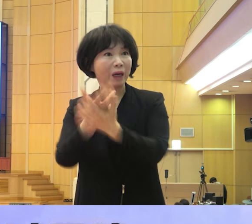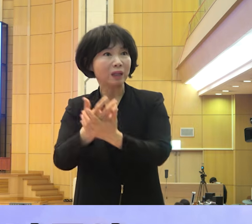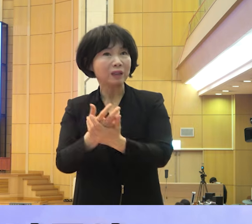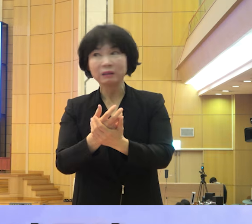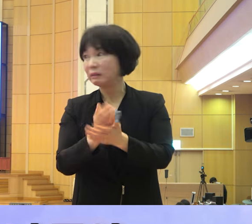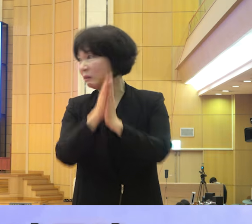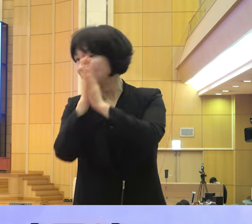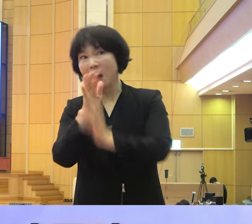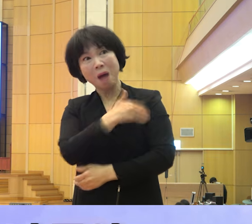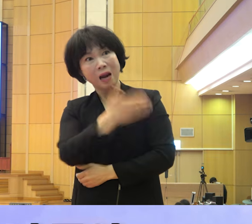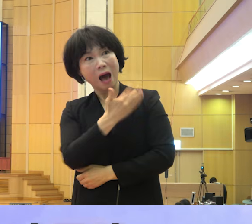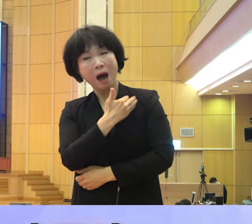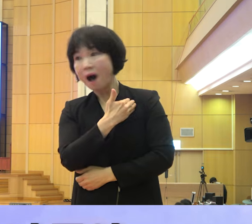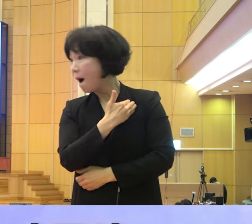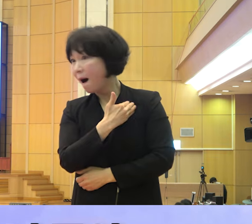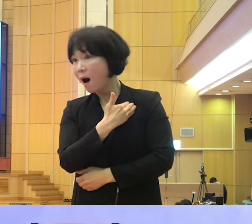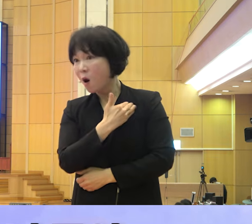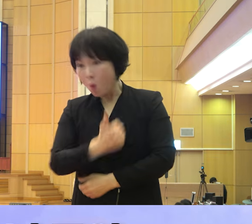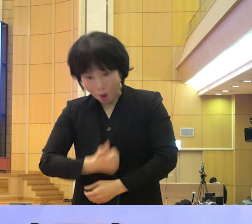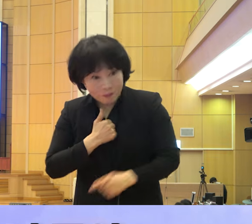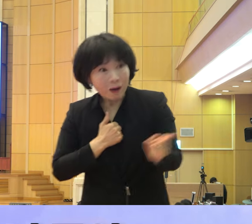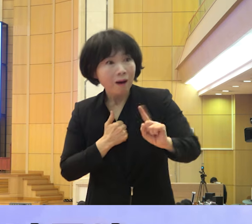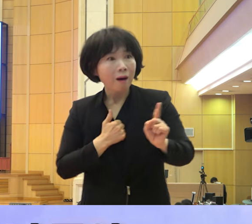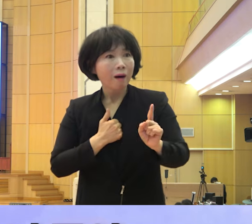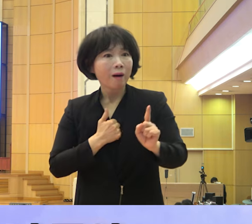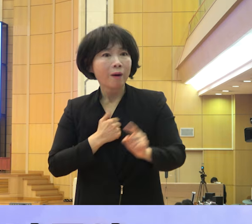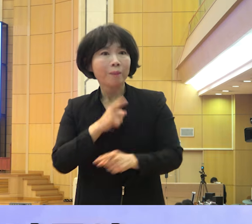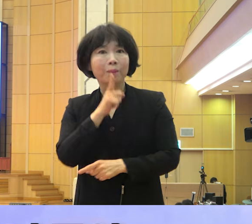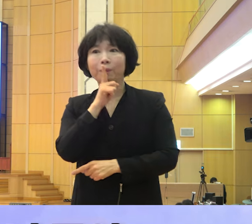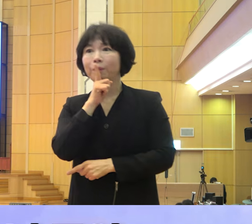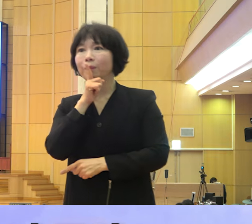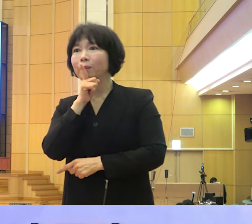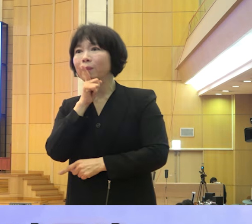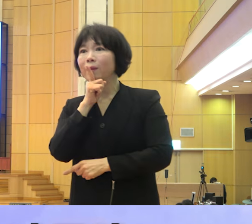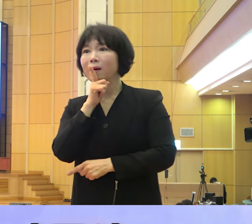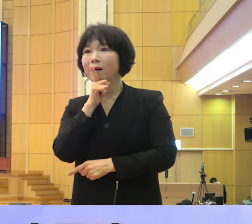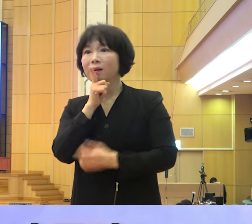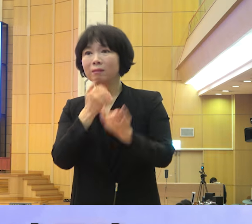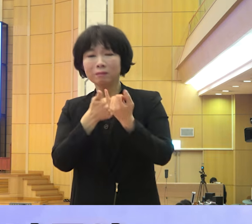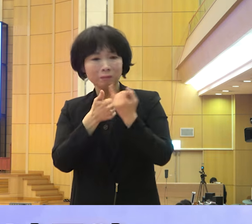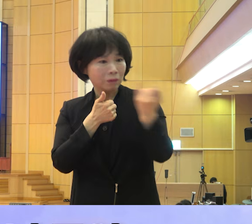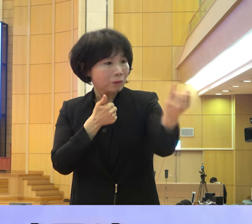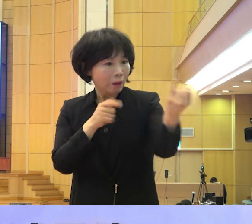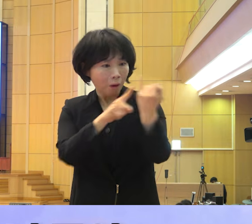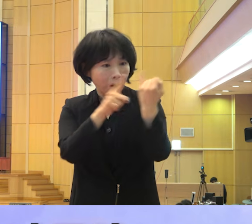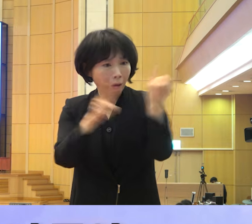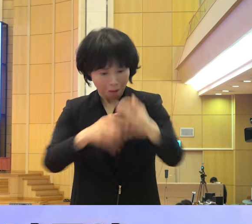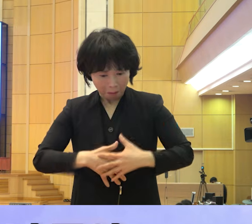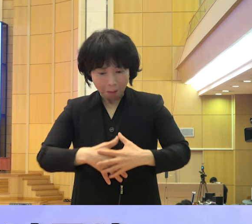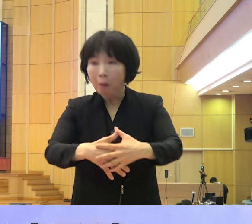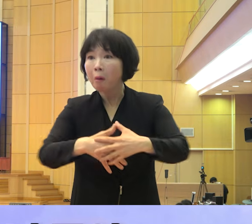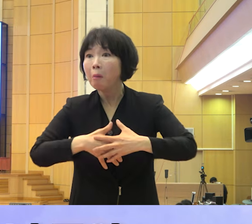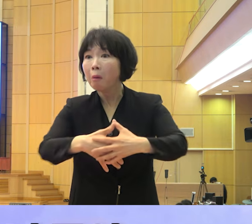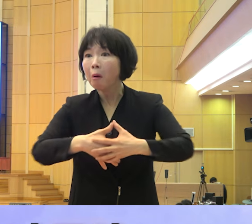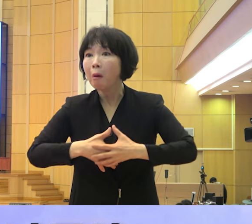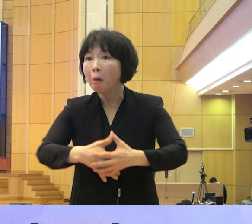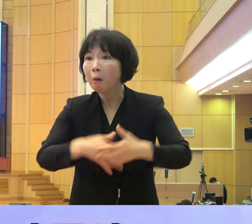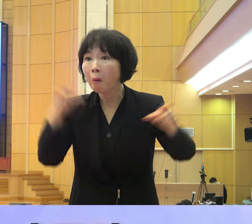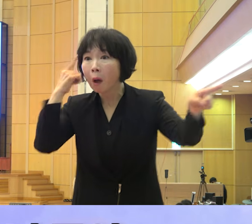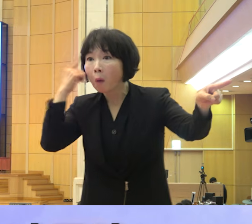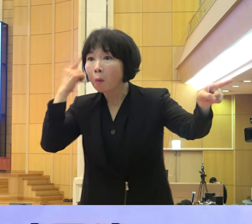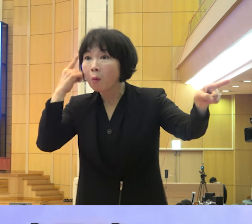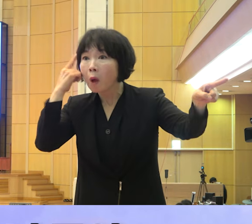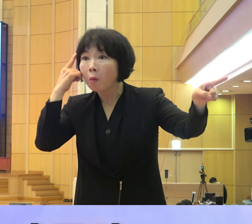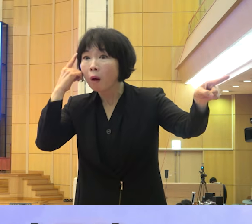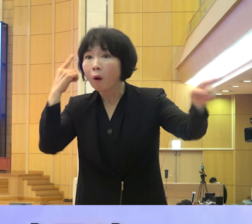그래서 요셉은 그래도 사람이 착하고 의로운 사람인지라 내가 결혼 안 하면 되지,